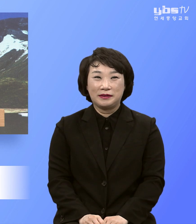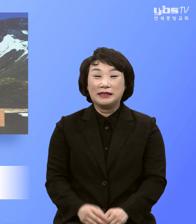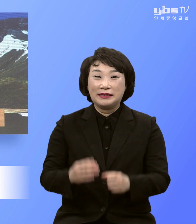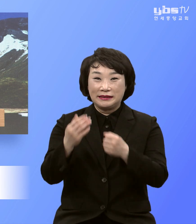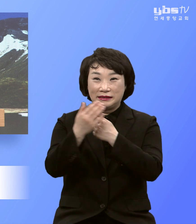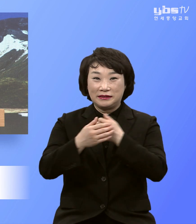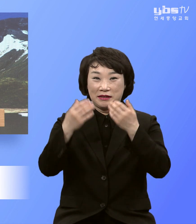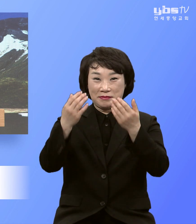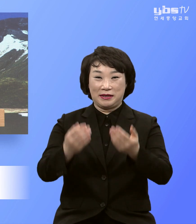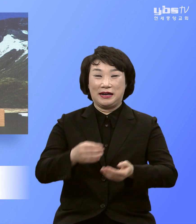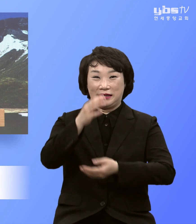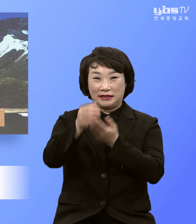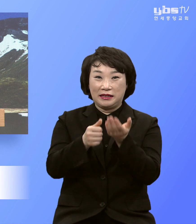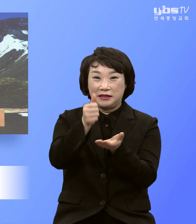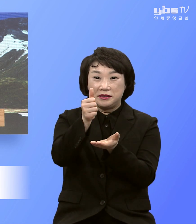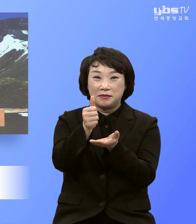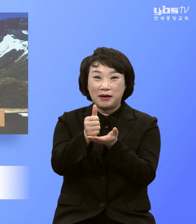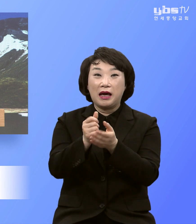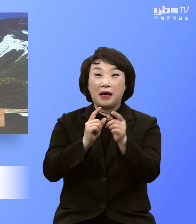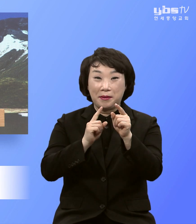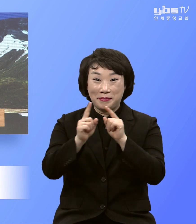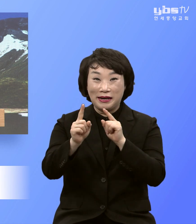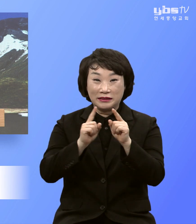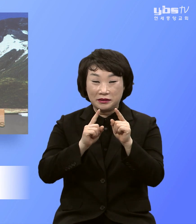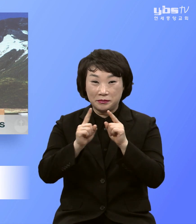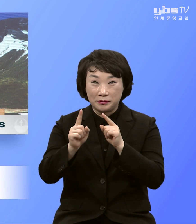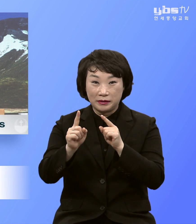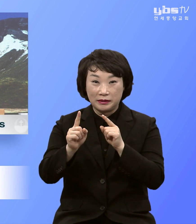은혜 받으실 하나님 말씀은